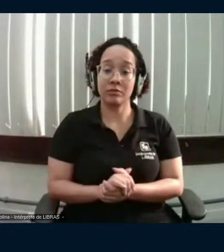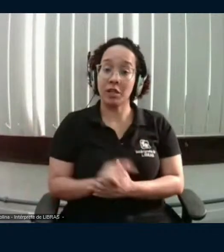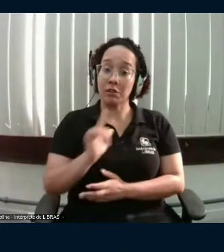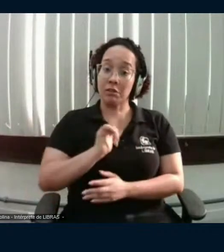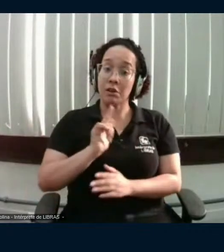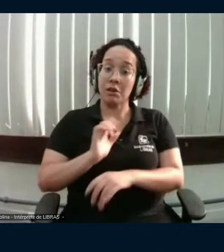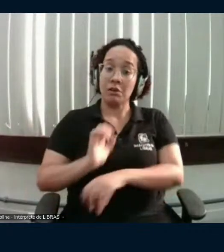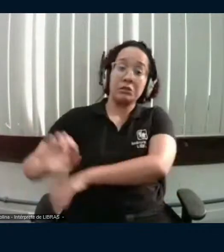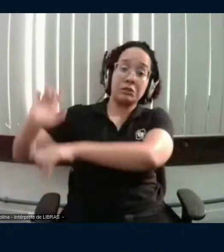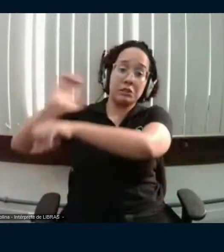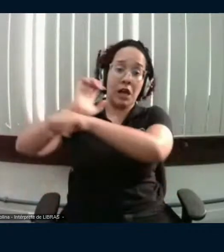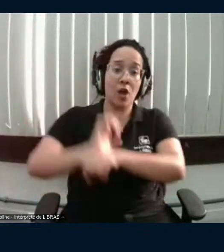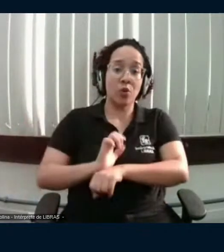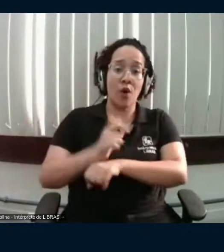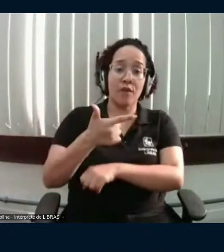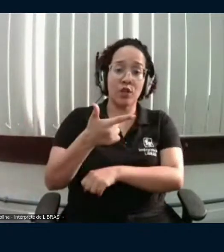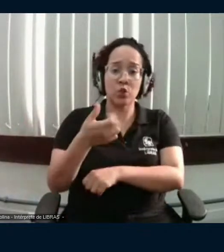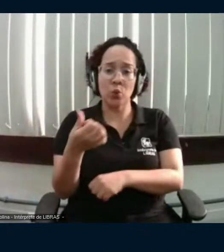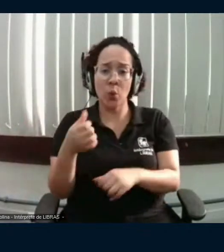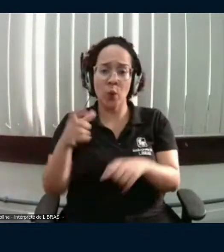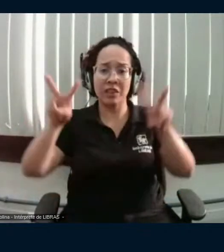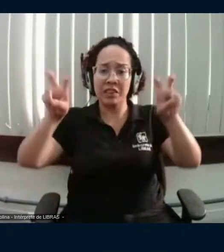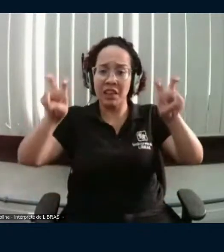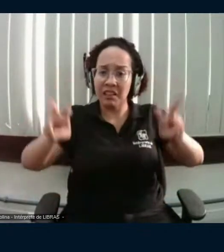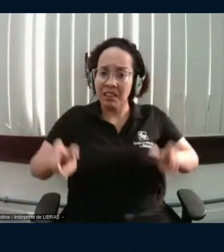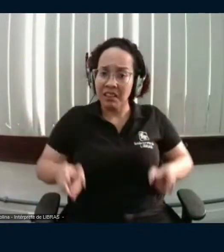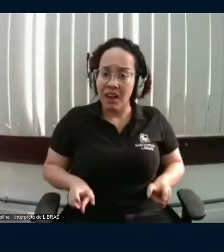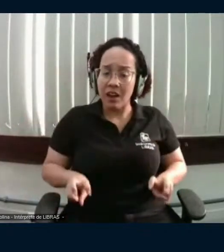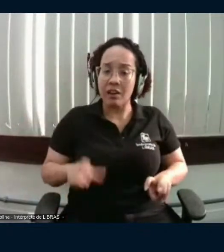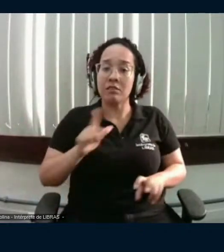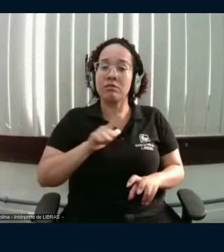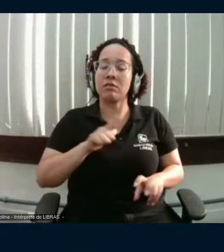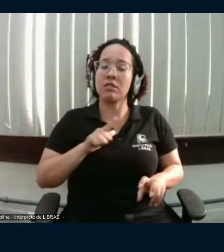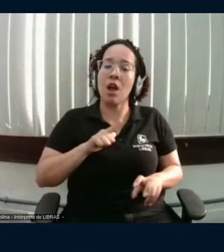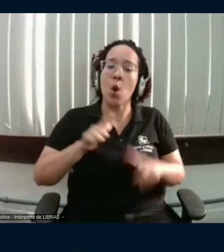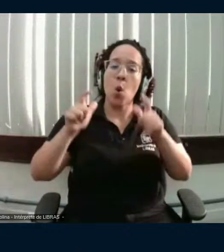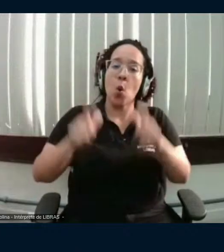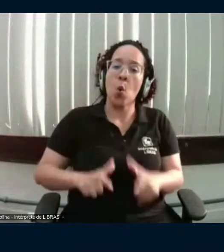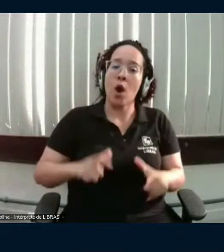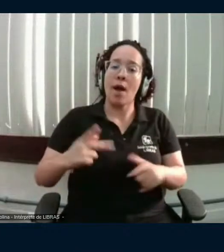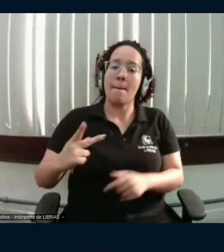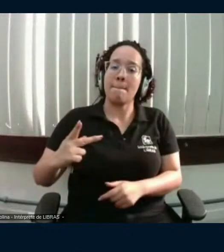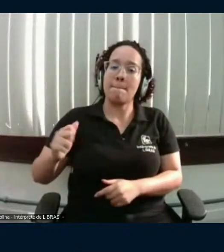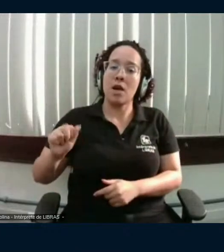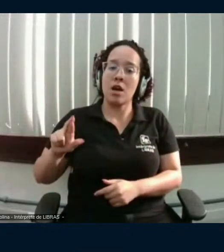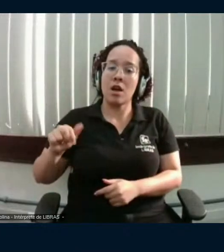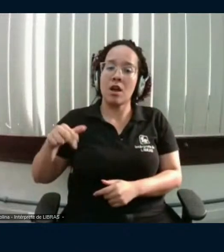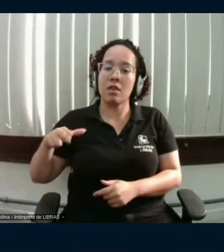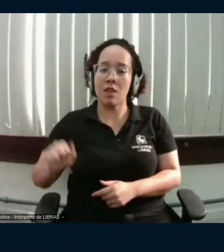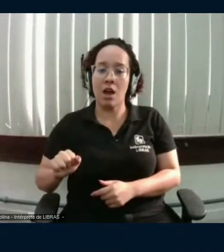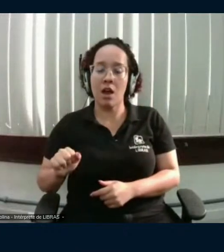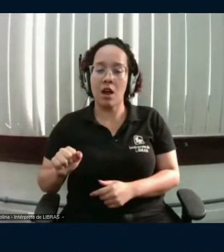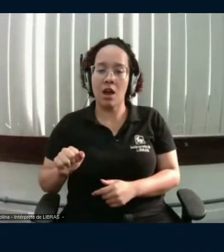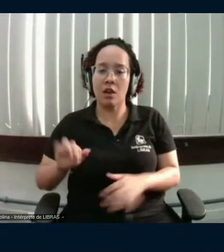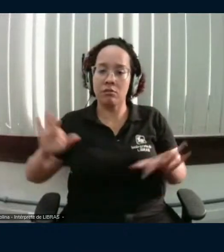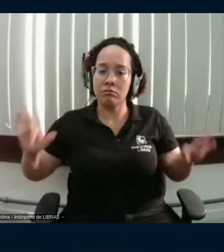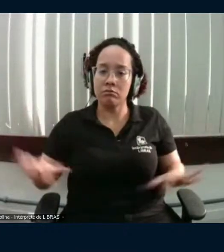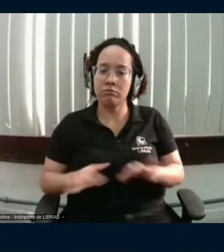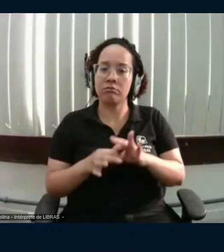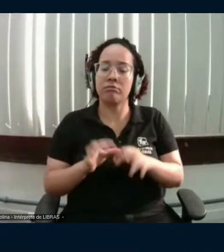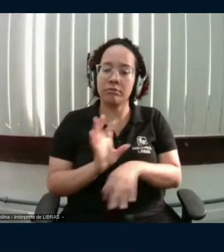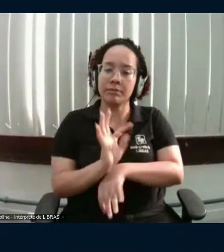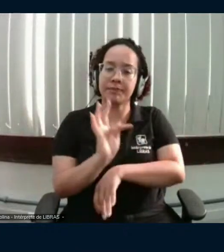nos itinerários. Tem outros, como o Paraná, que tem só dois itinerários e mais o técnico profissional, porque juntou duas áreas em